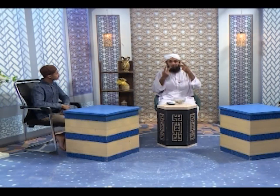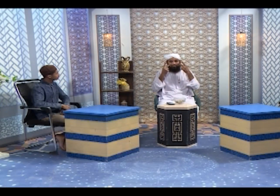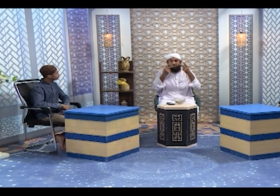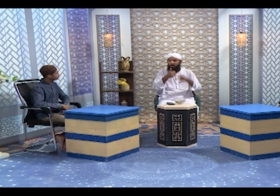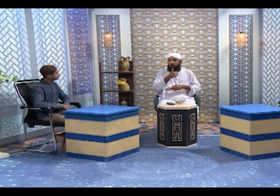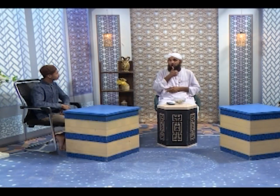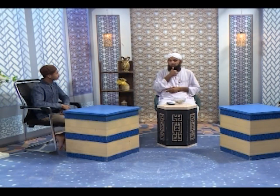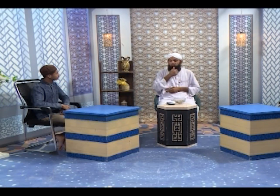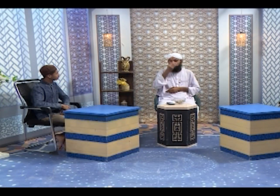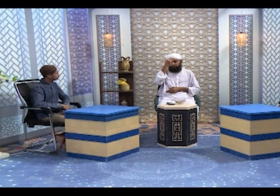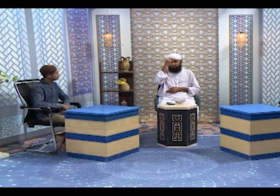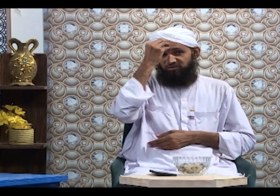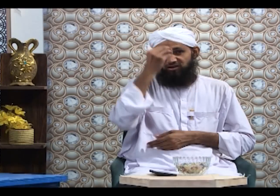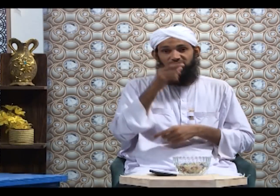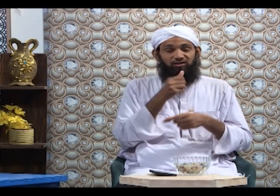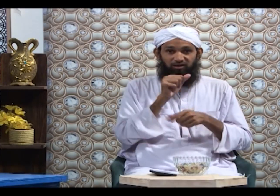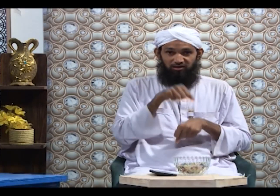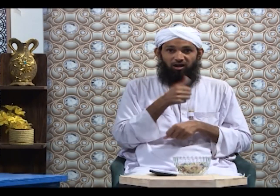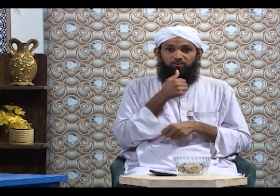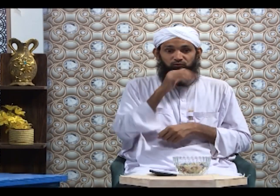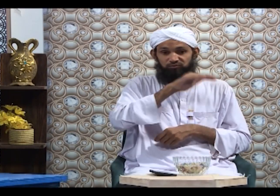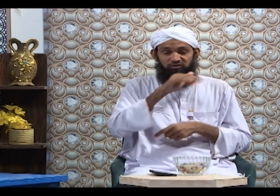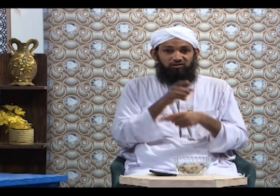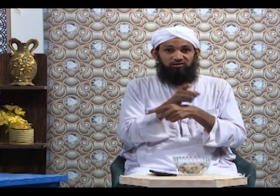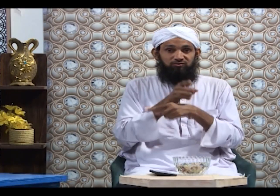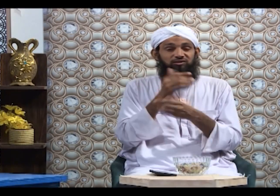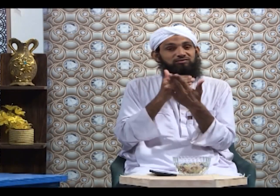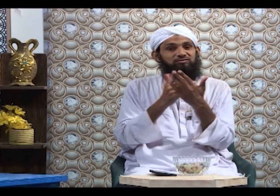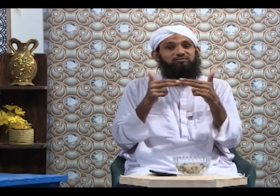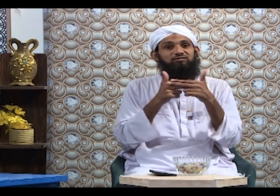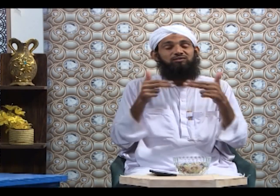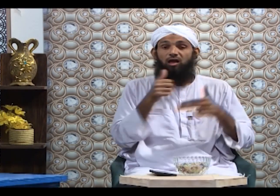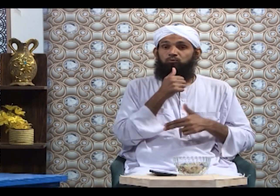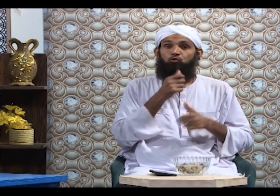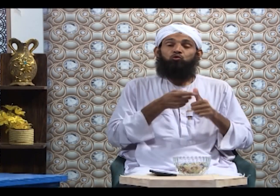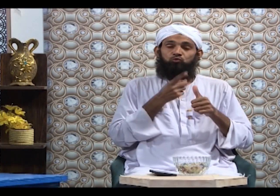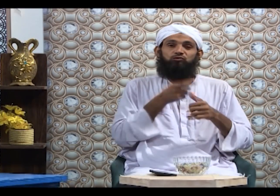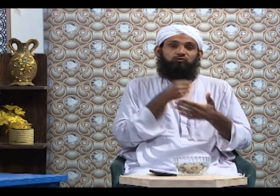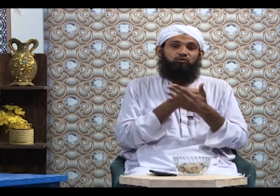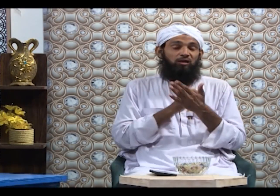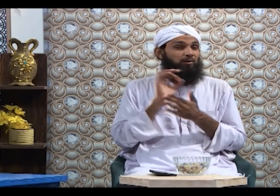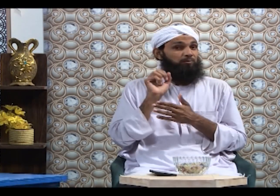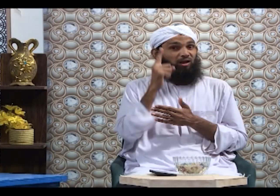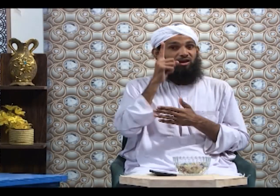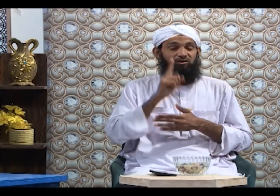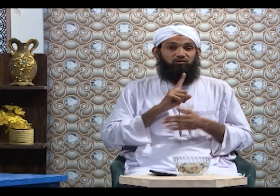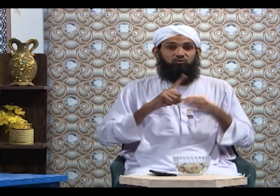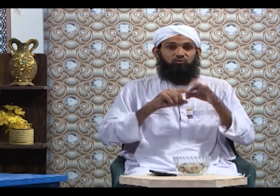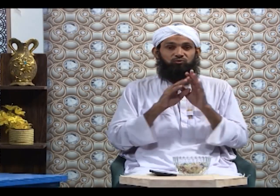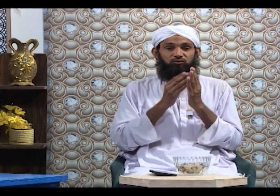اولاد کی تربیت کیسے کرے۔ ان میں سب سے اہم مدنی پھول یہ ہے کہ باپ خود شریعت و سنت کا پابند ہوگا تو اس کی اولاد بھی اس